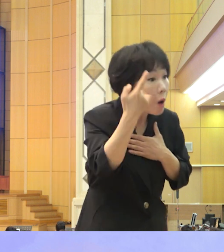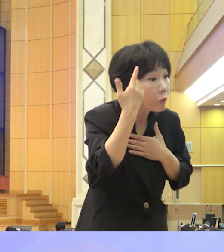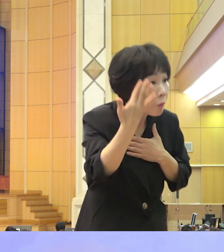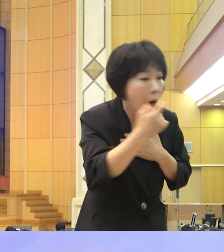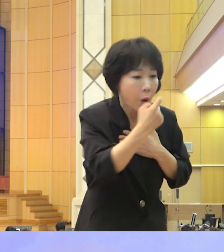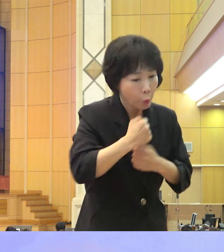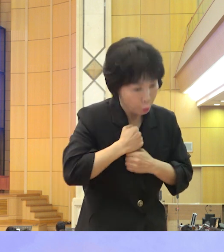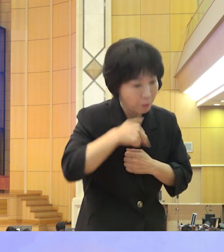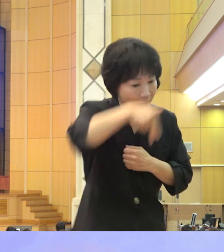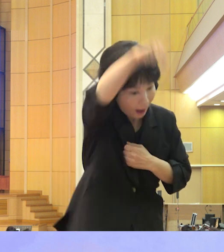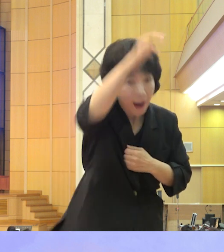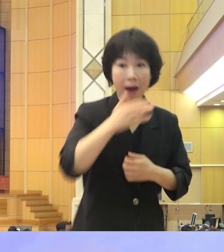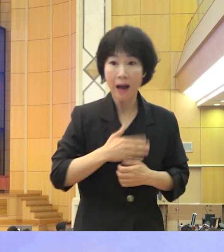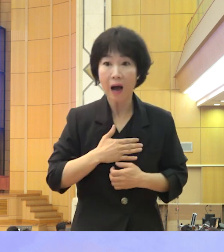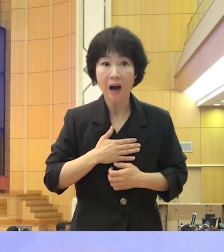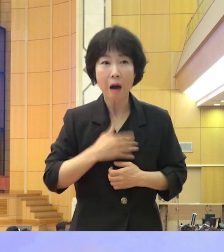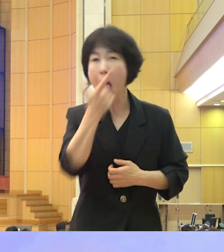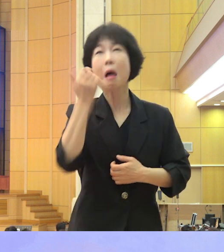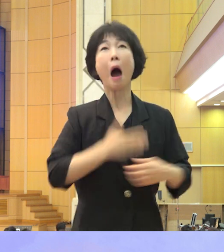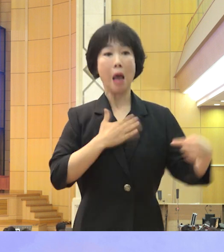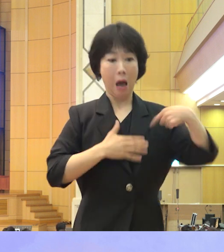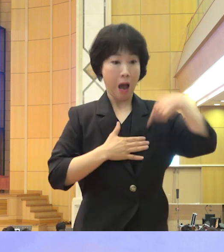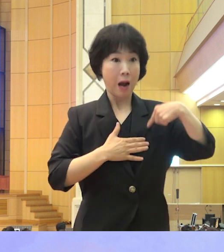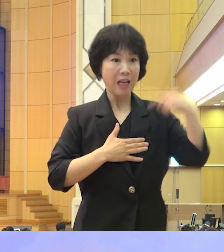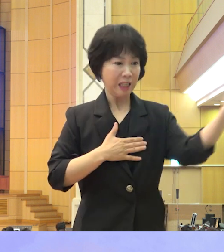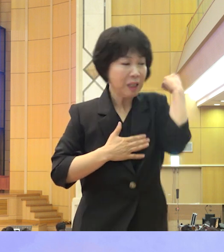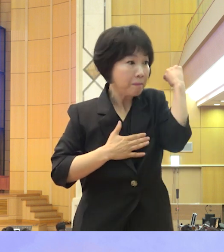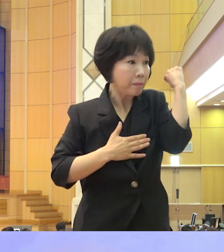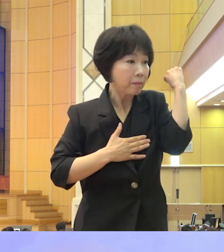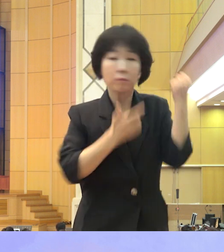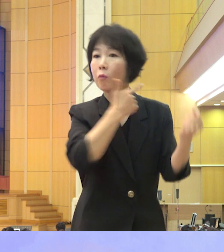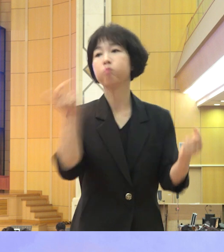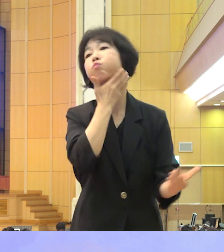있습니다. 이렇게 아는 게 중요한데,